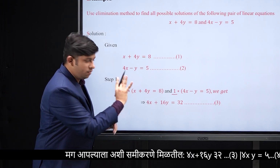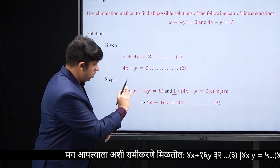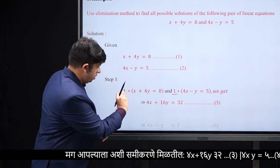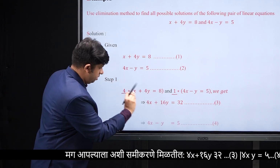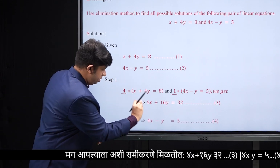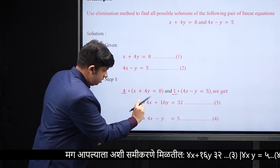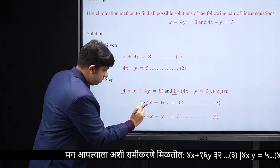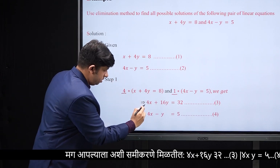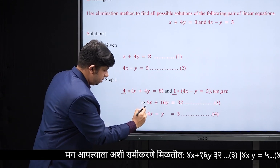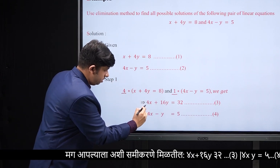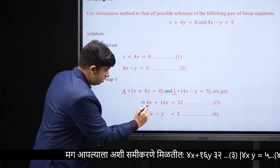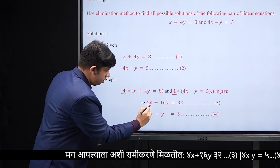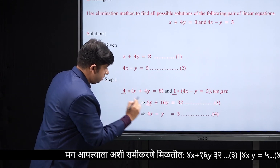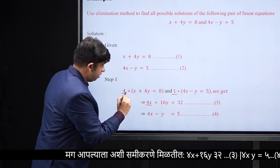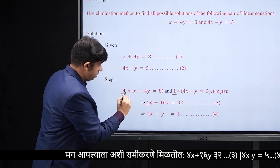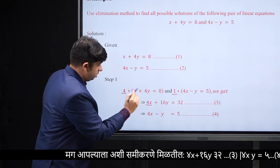बरोबर 5. समीकरण 4.